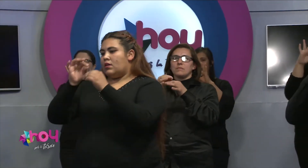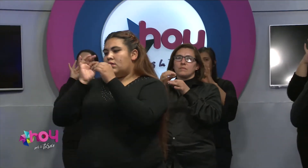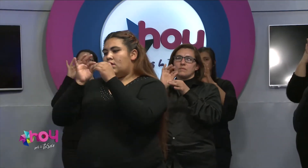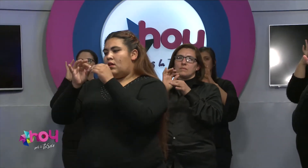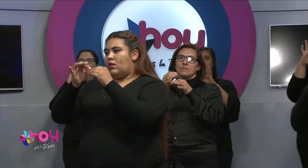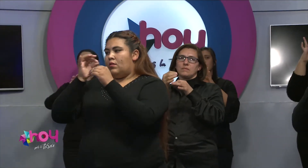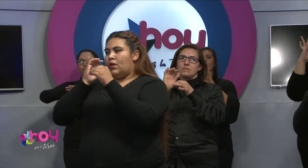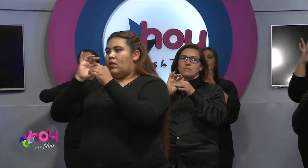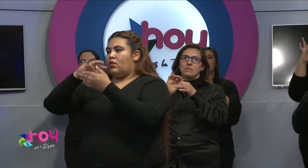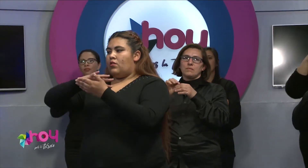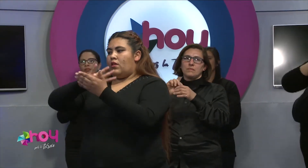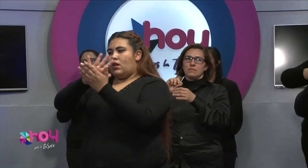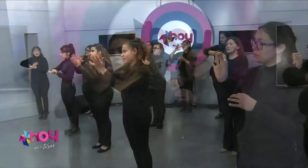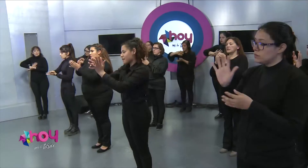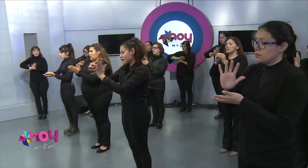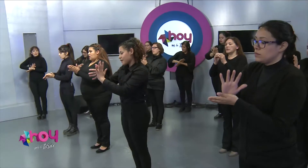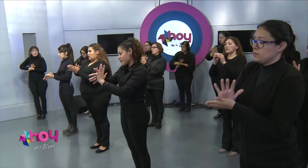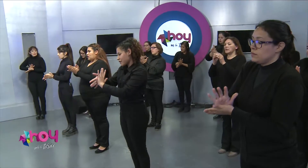Tinogasta y Pomandón de la tierra,